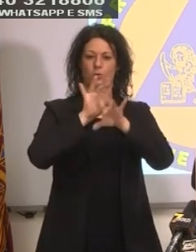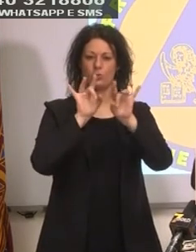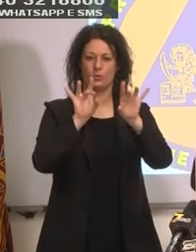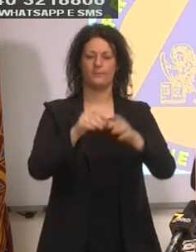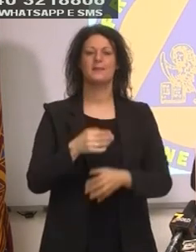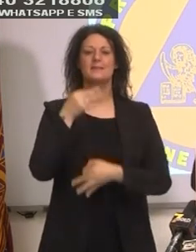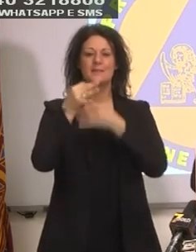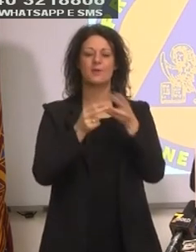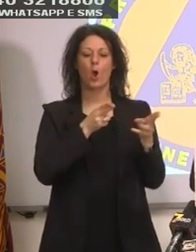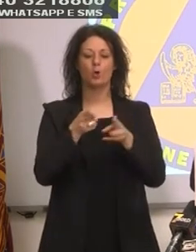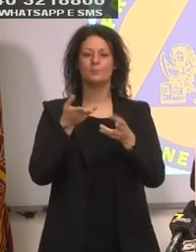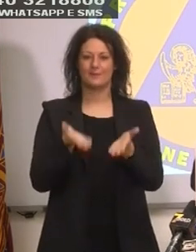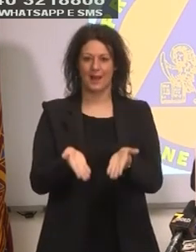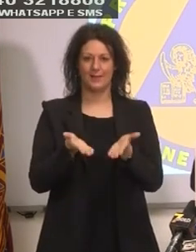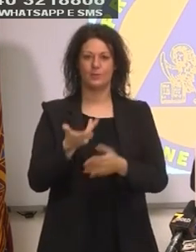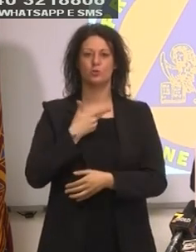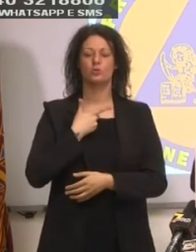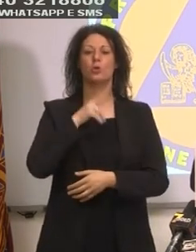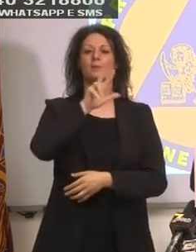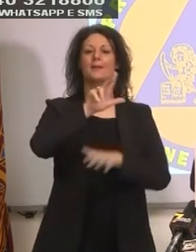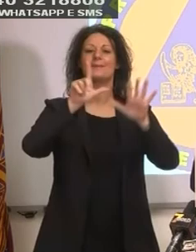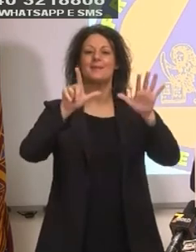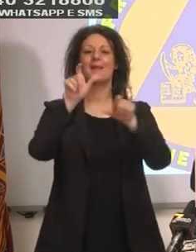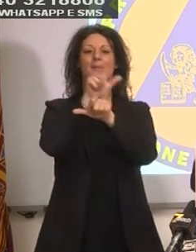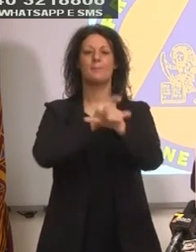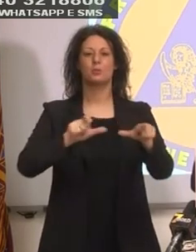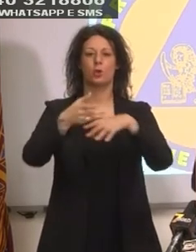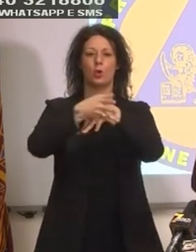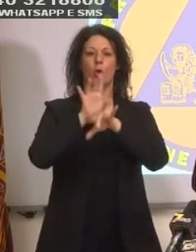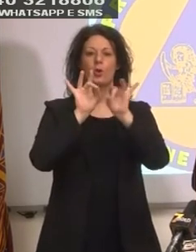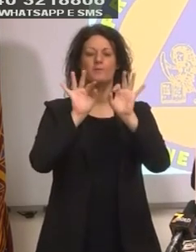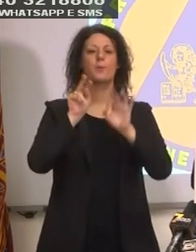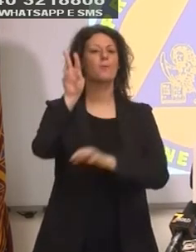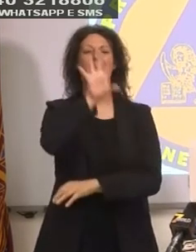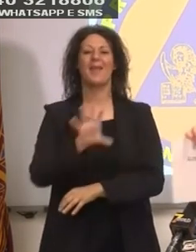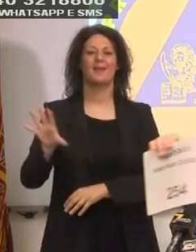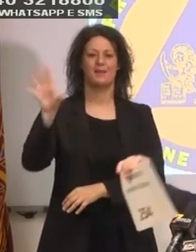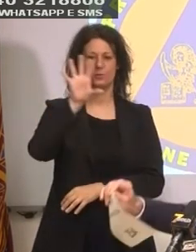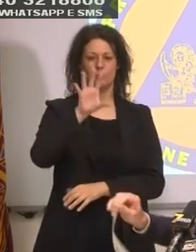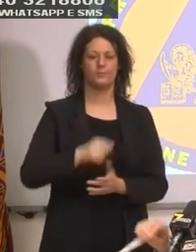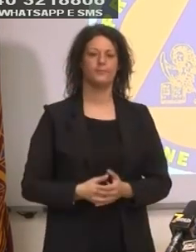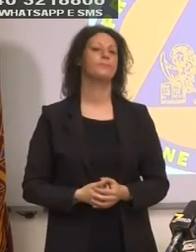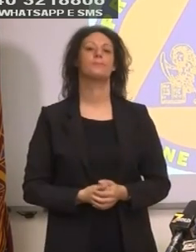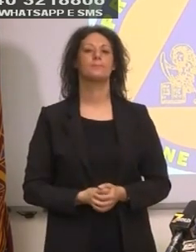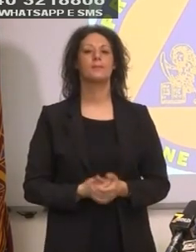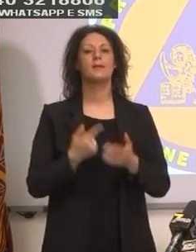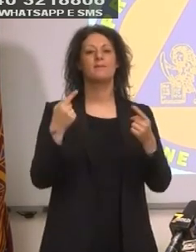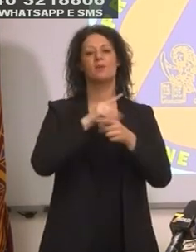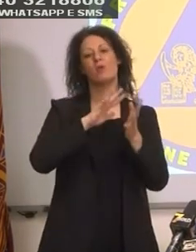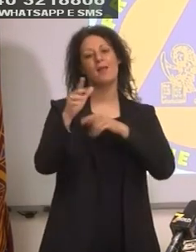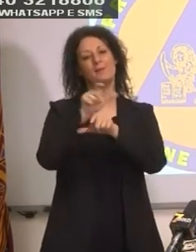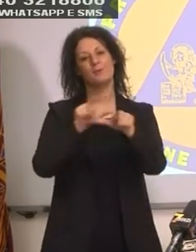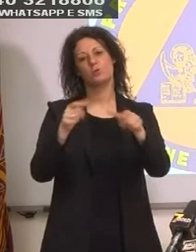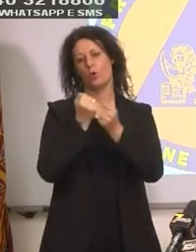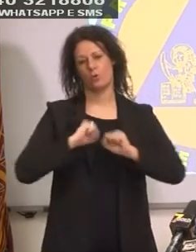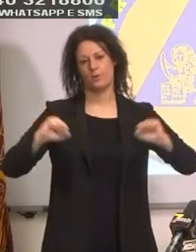in ospedale noi in questo momento abbiamo 37 persone coronavirus in tutto il Veneto, dei 254 ricoverati, per gli altri si sono